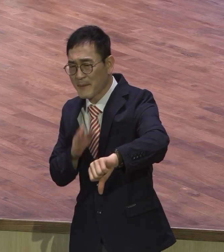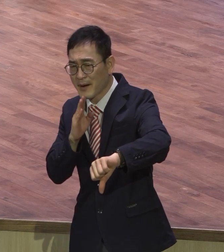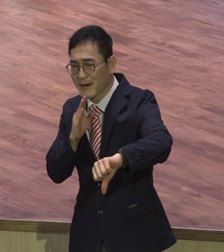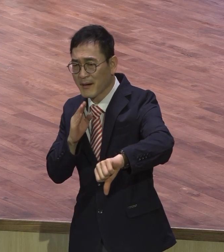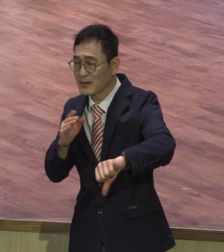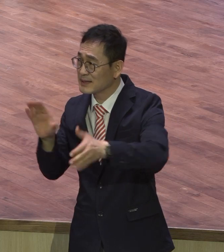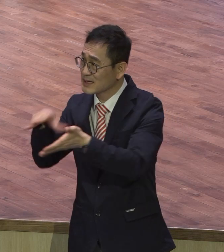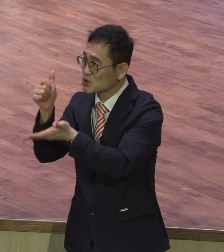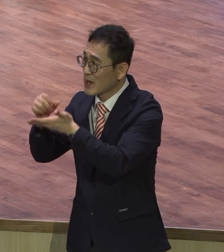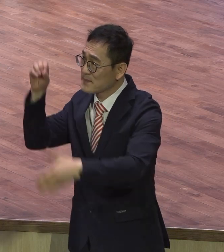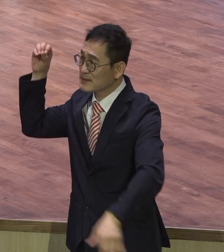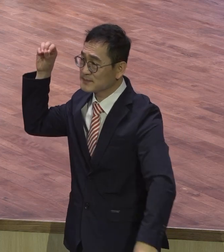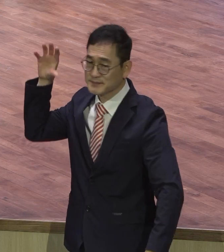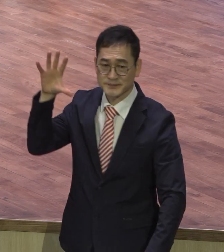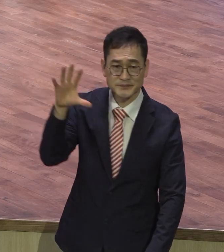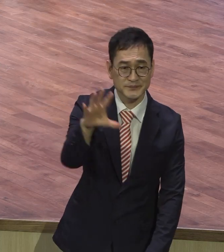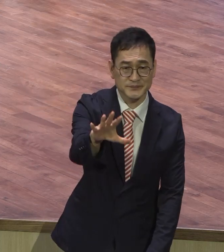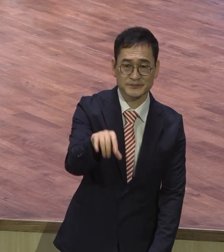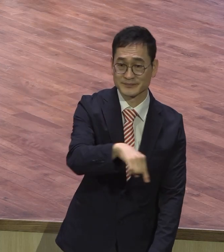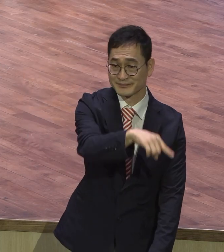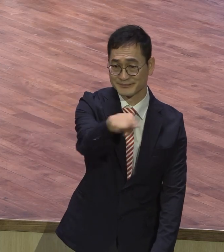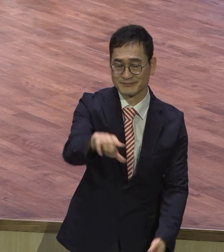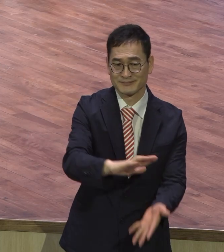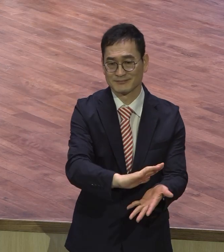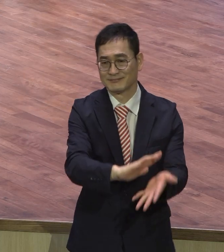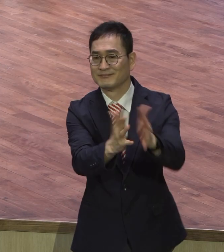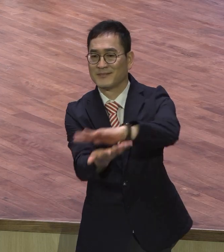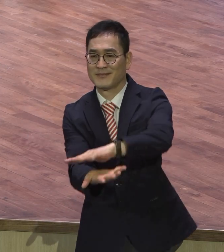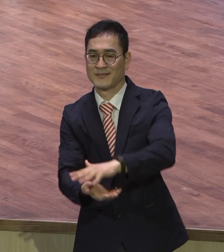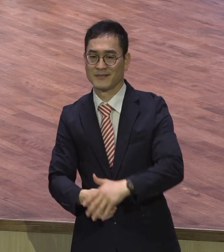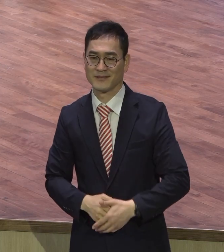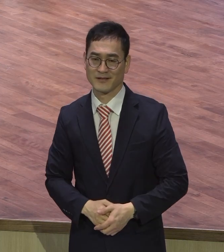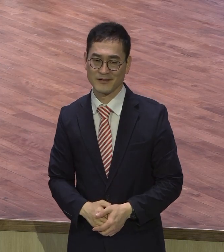버리니까 그 순간에 황금 의장이 되어버려요.